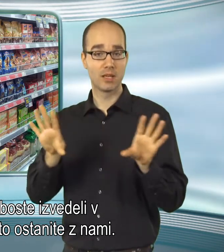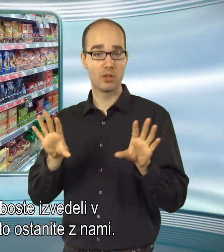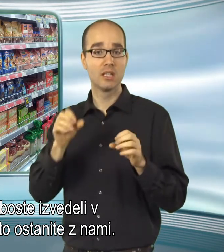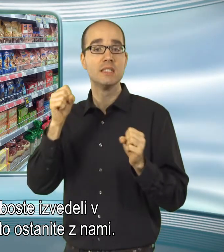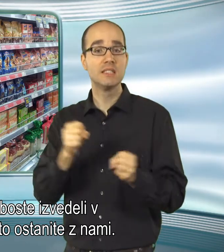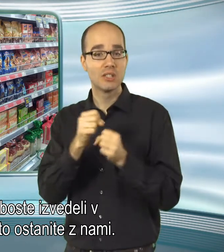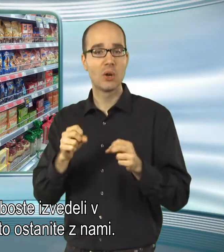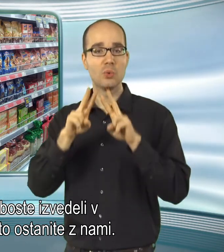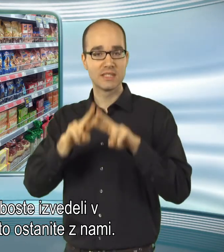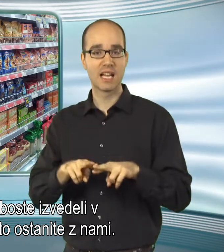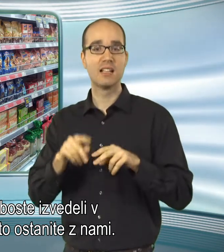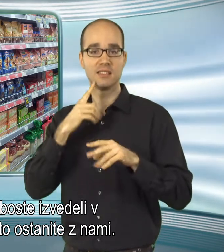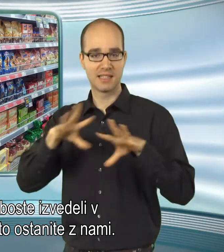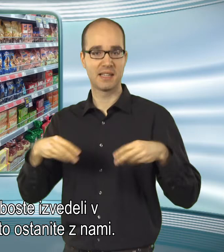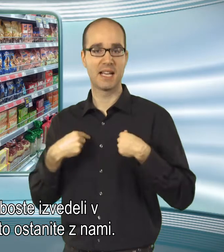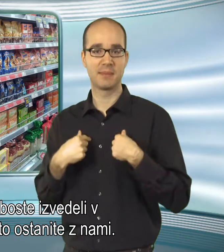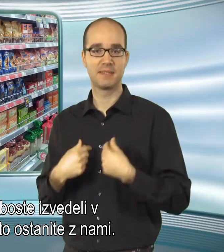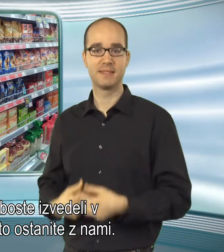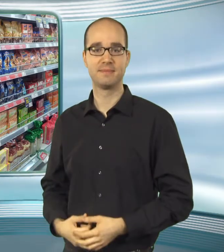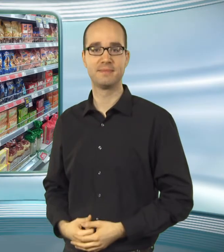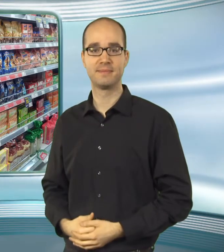zato ostanite z nami.